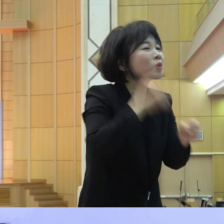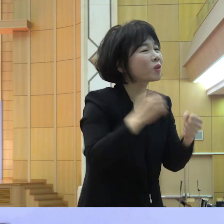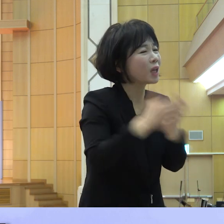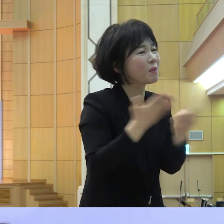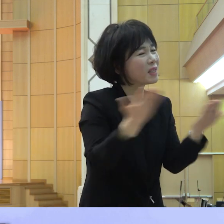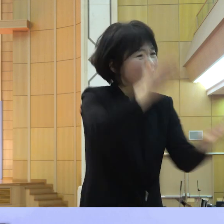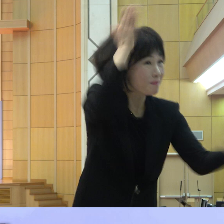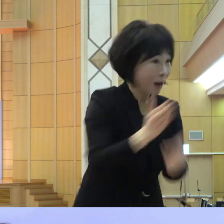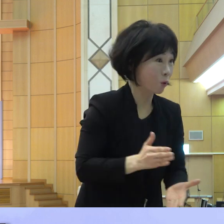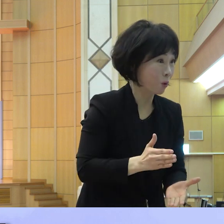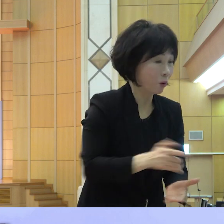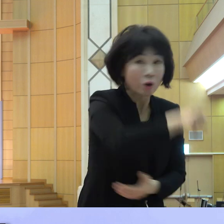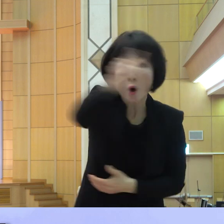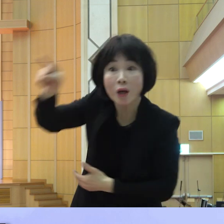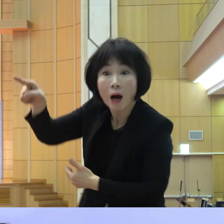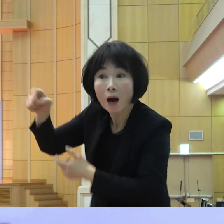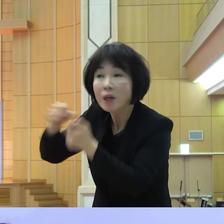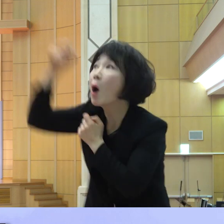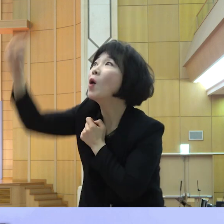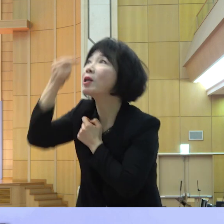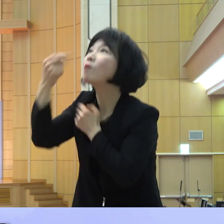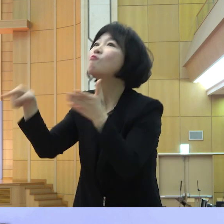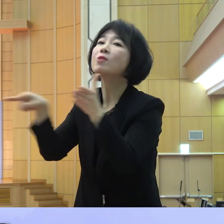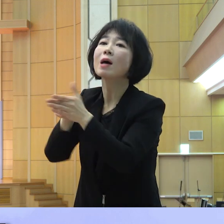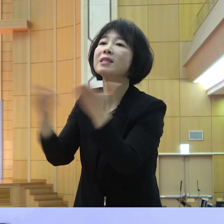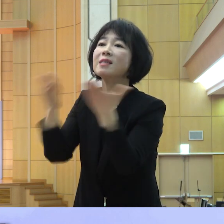것을 위해서만 일하지 말고